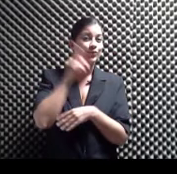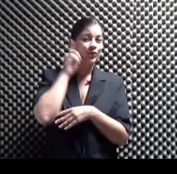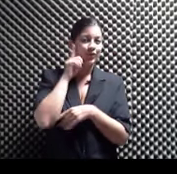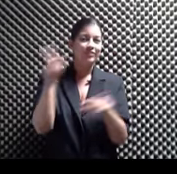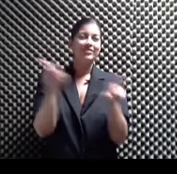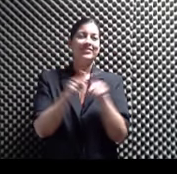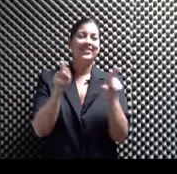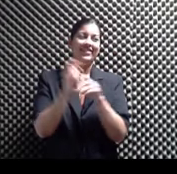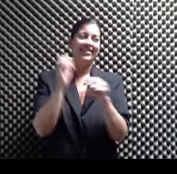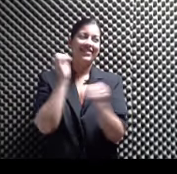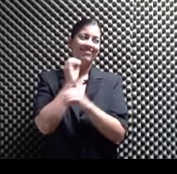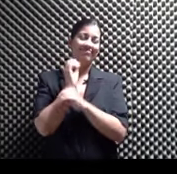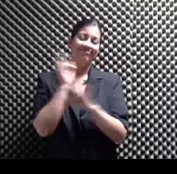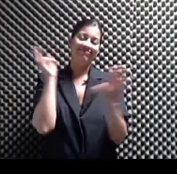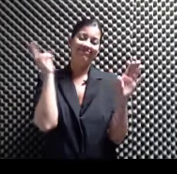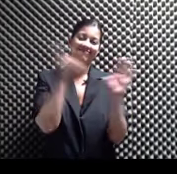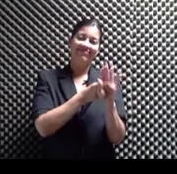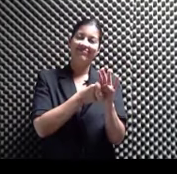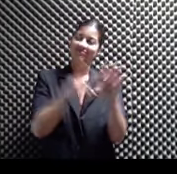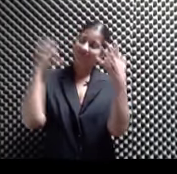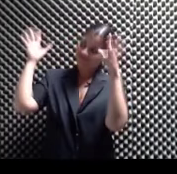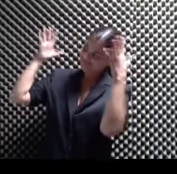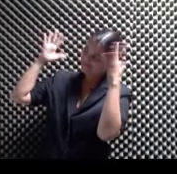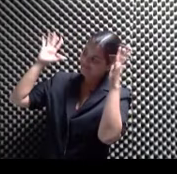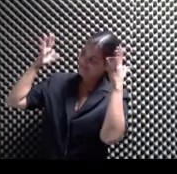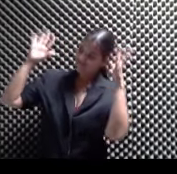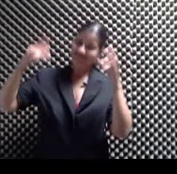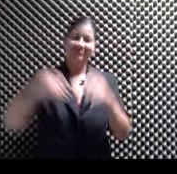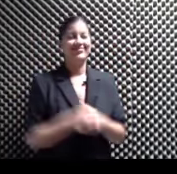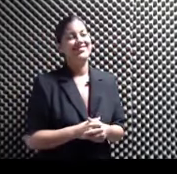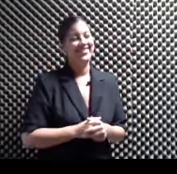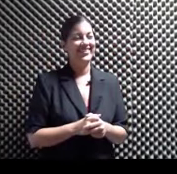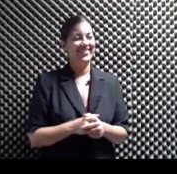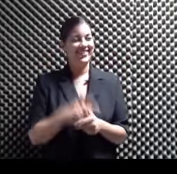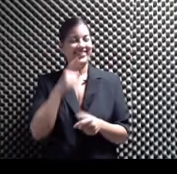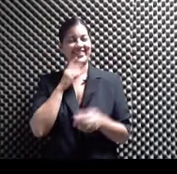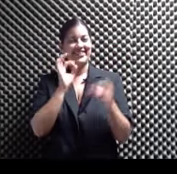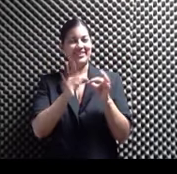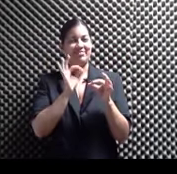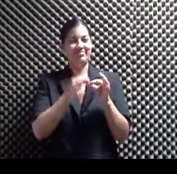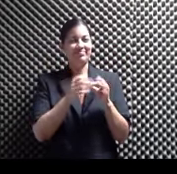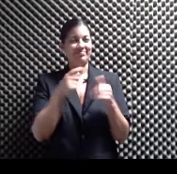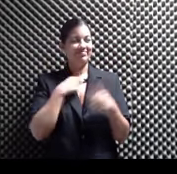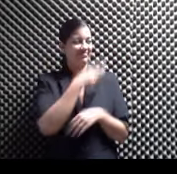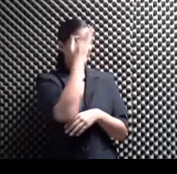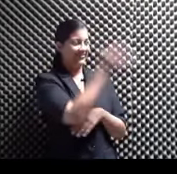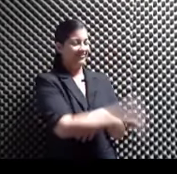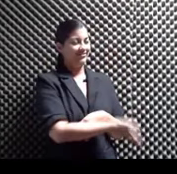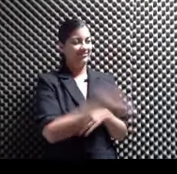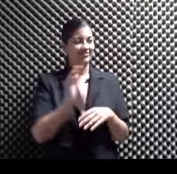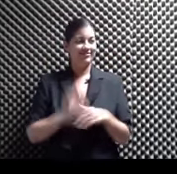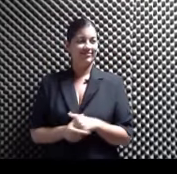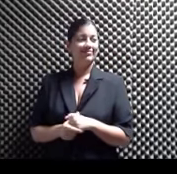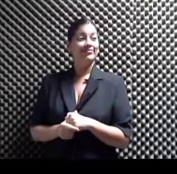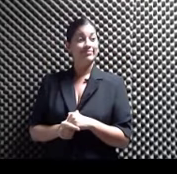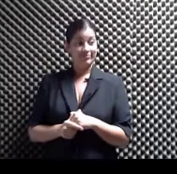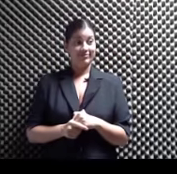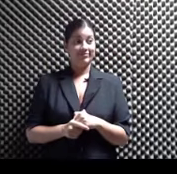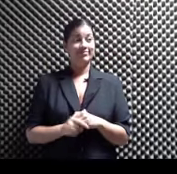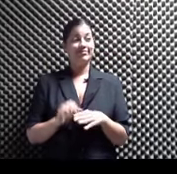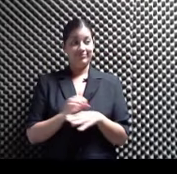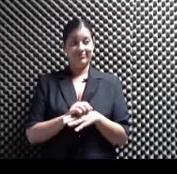que aprovecho para saludarla. Mira que ella se está felicitando. ¿Y Omaira quién va a traducir? A Mua. ¿Y